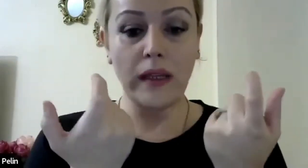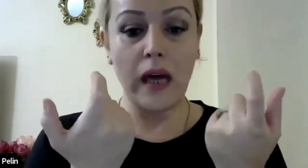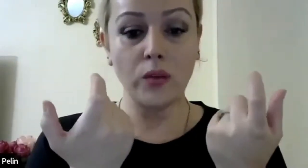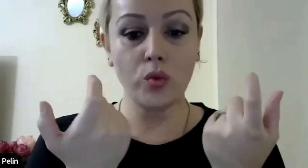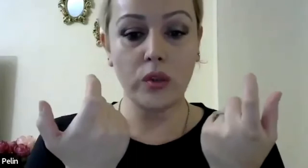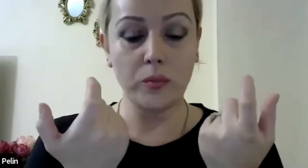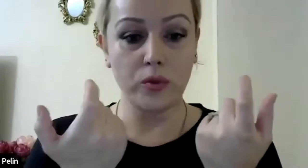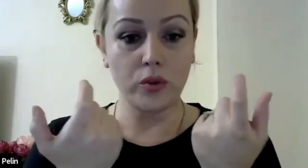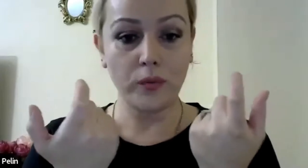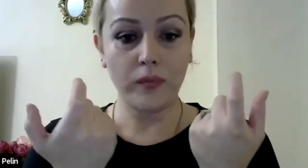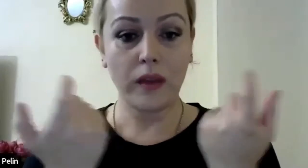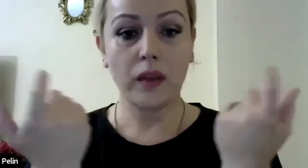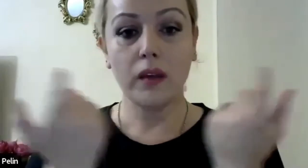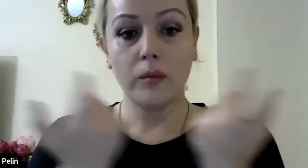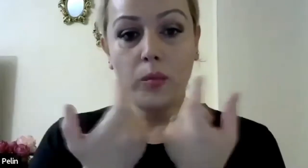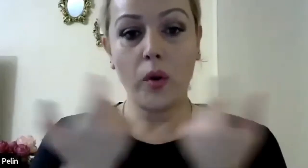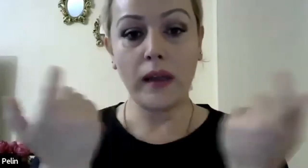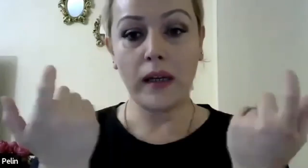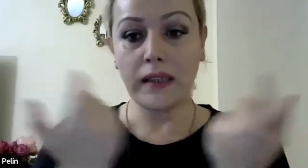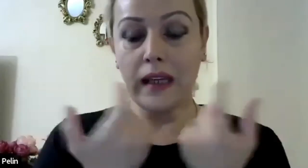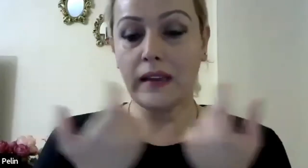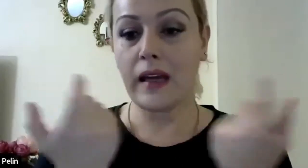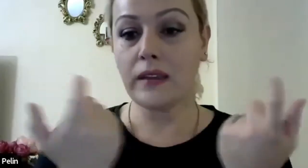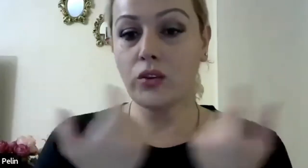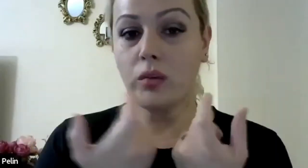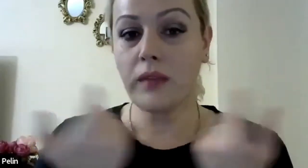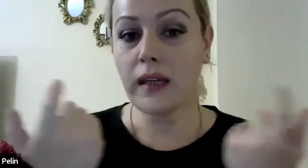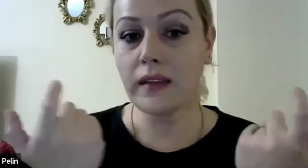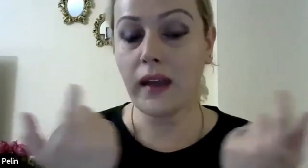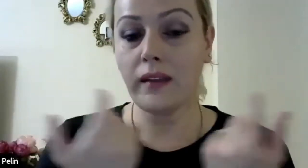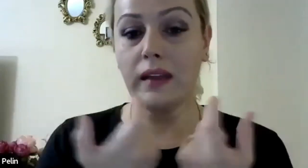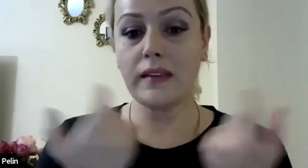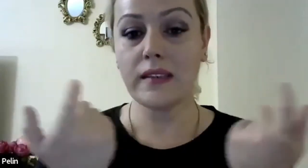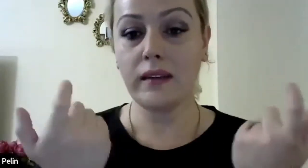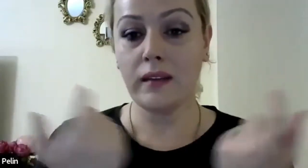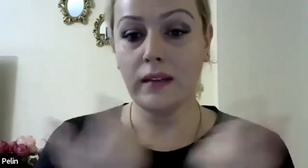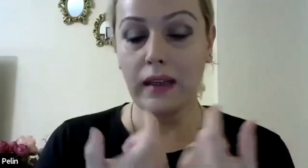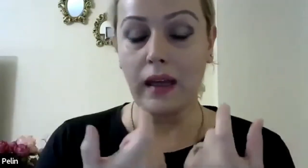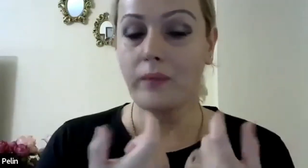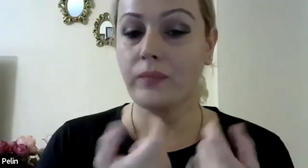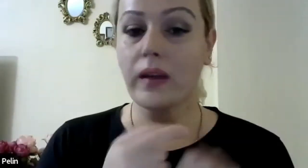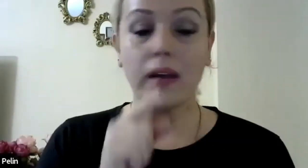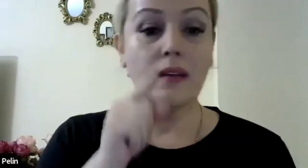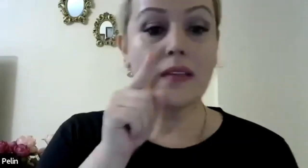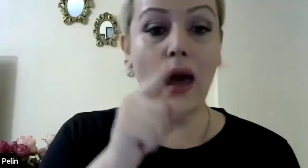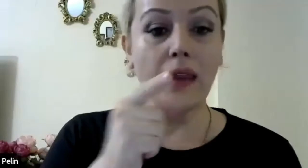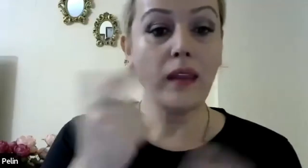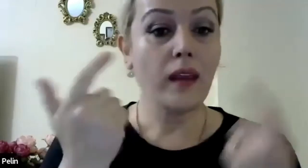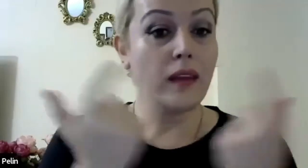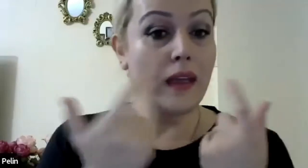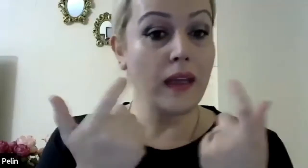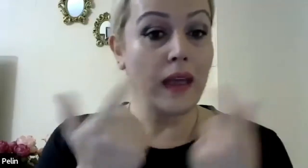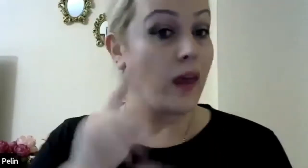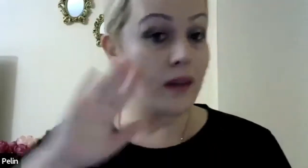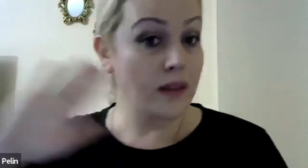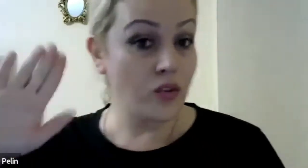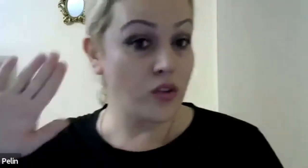yan U yapıyorum. Böyle hareketlendiriyorum. Nerede, neresi, nereye? Sen nereye